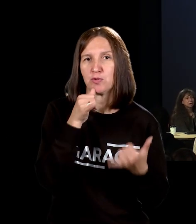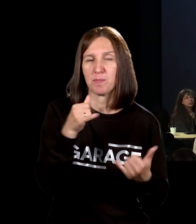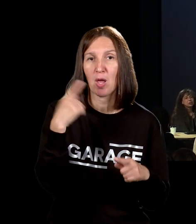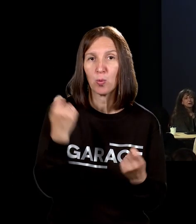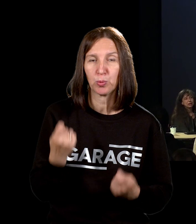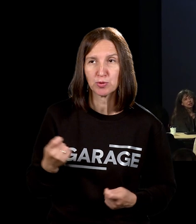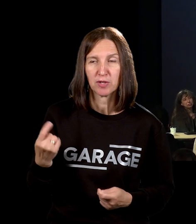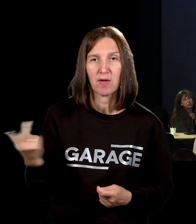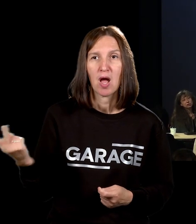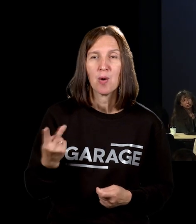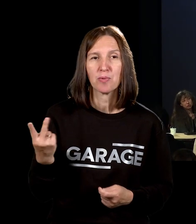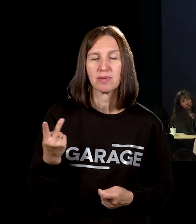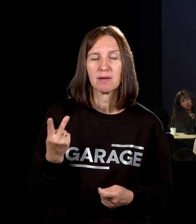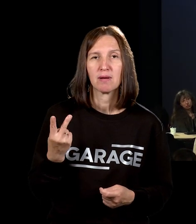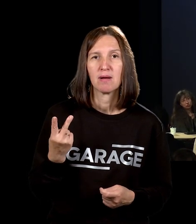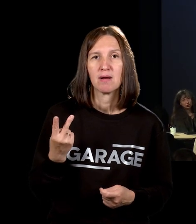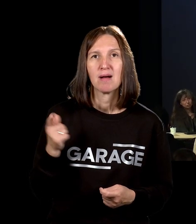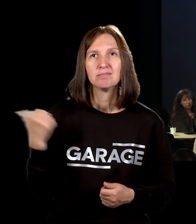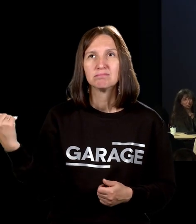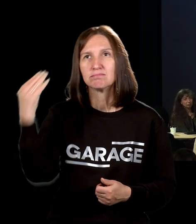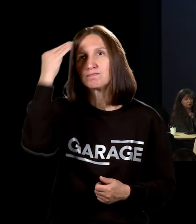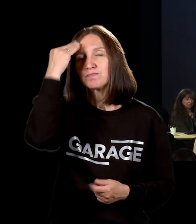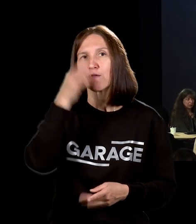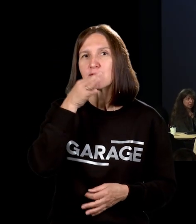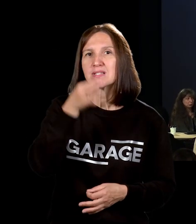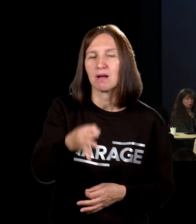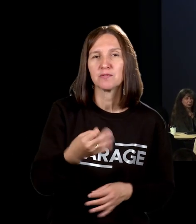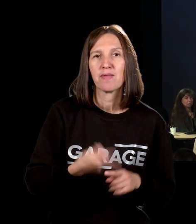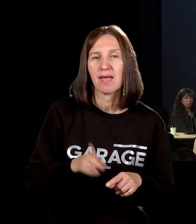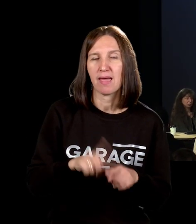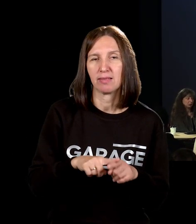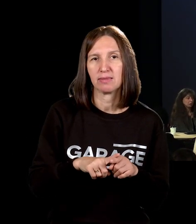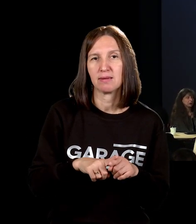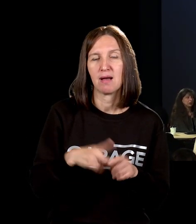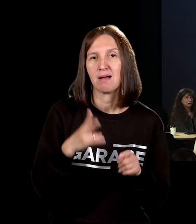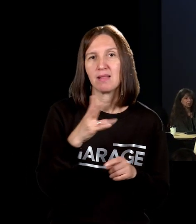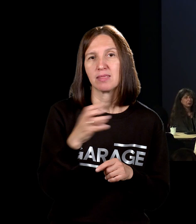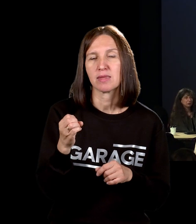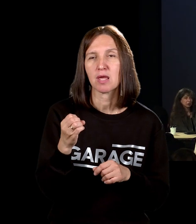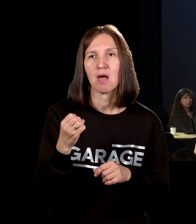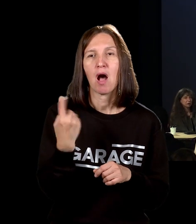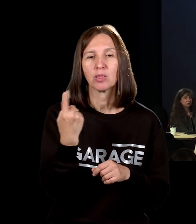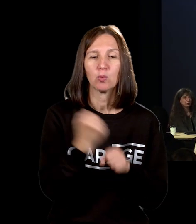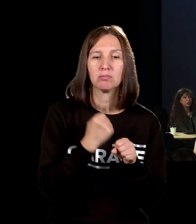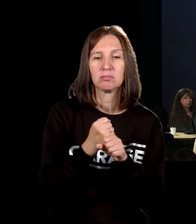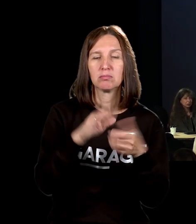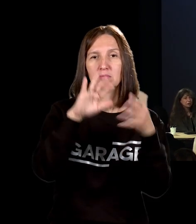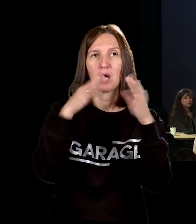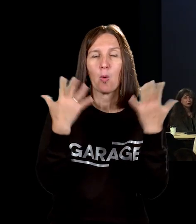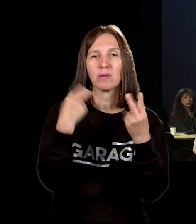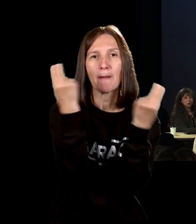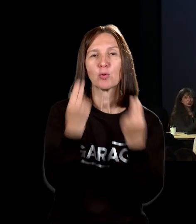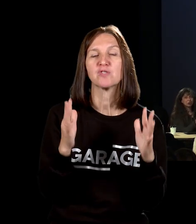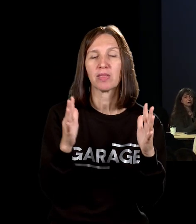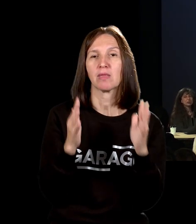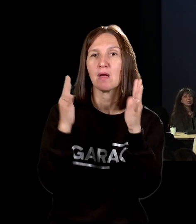не произведение, а выставка. То есть как бы этот ад может воспроизводиться от выставки к выставке, к выставке, к